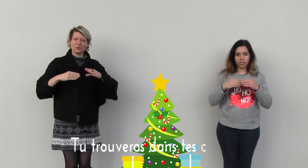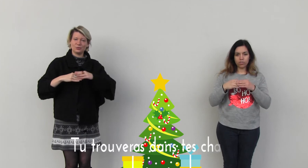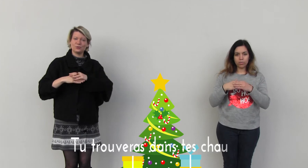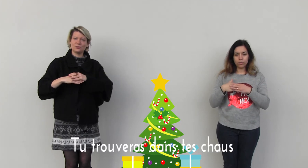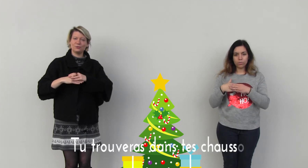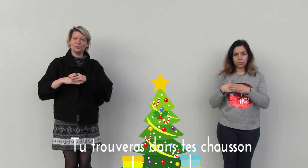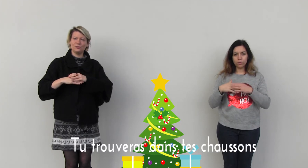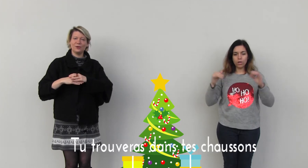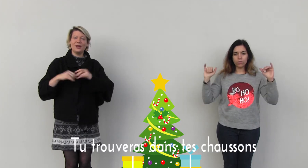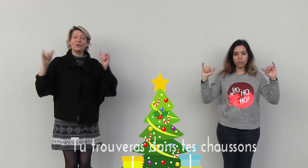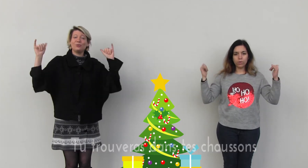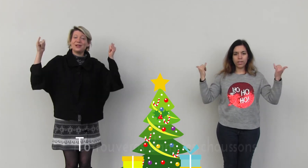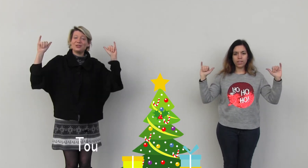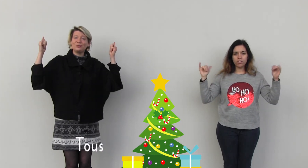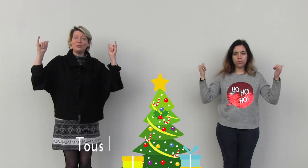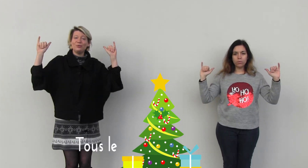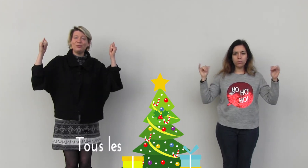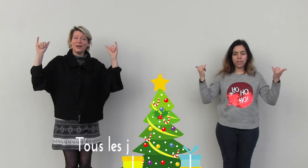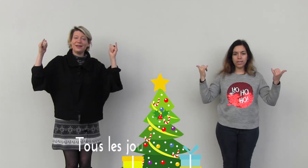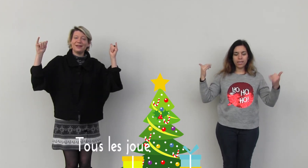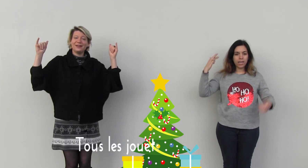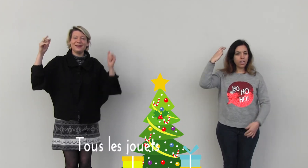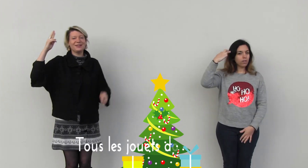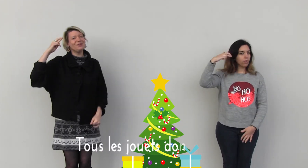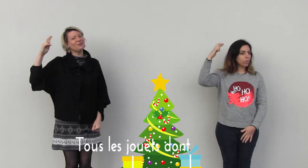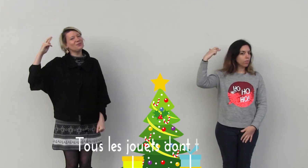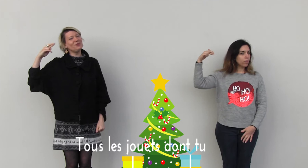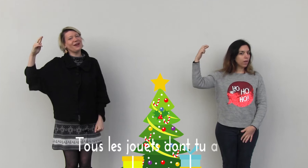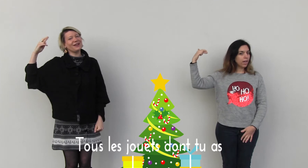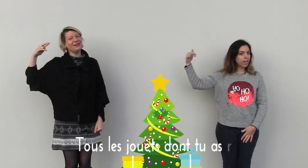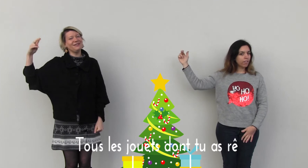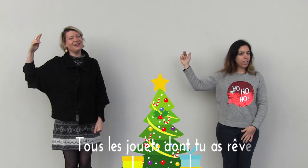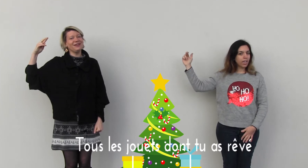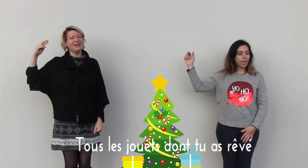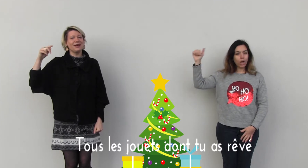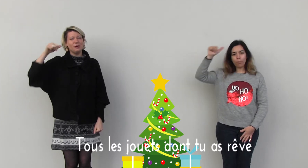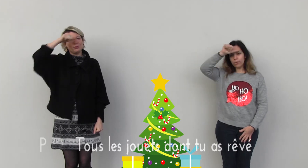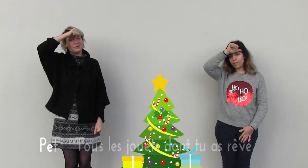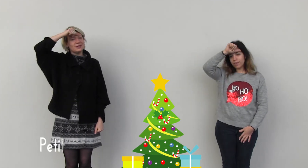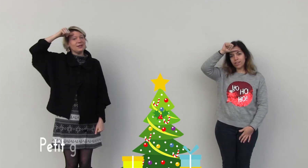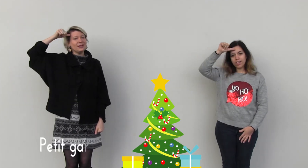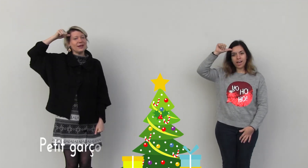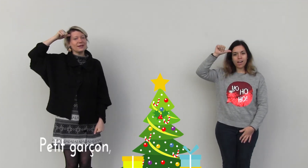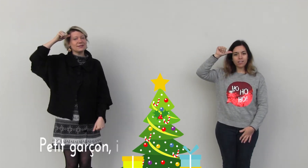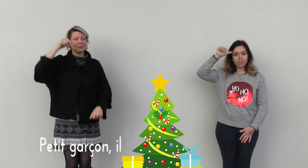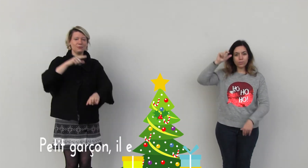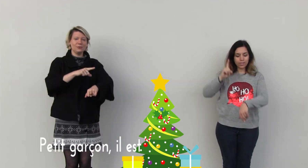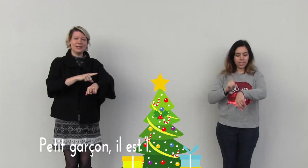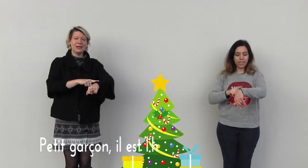chaussons Tous les jouets Non, tu as rêvé, petit garçon Il est